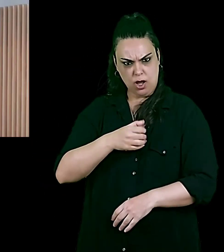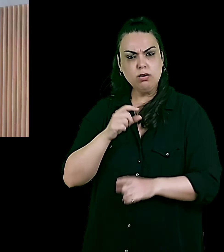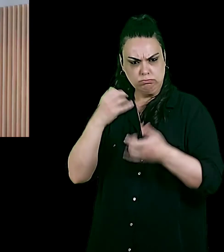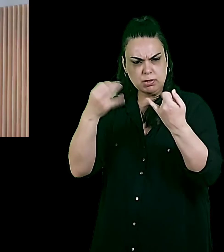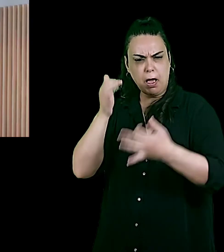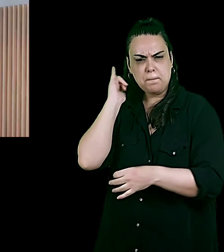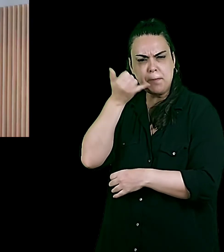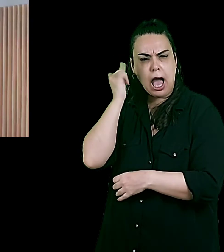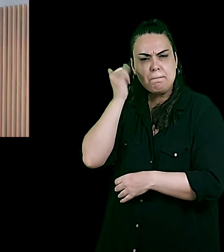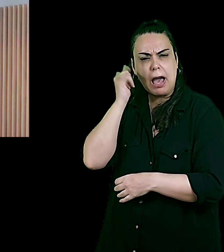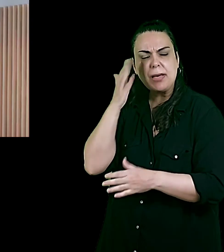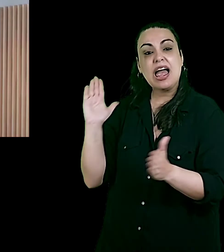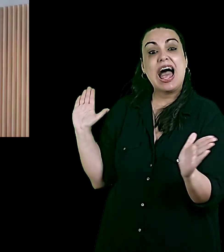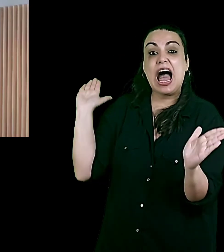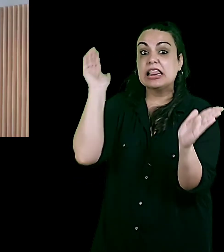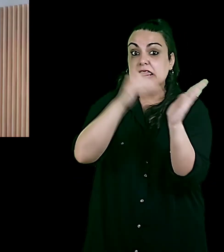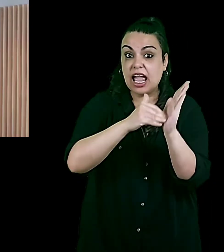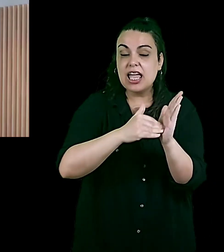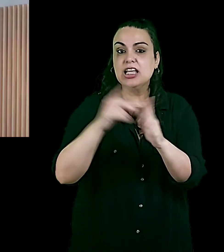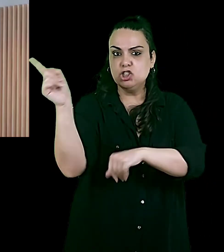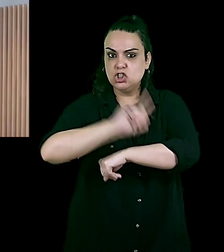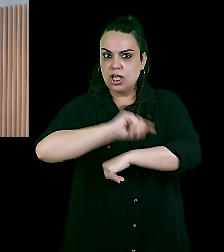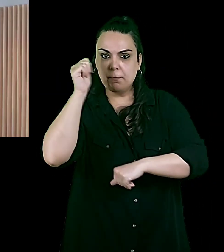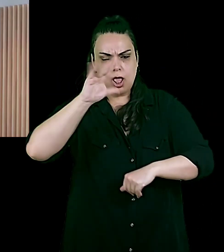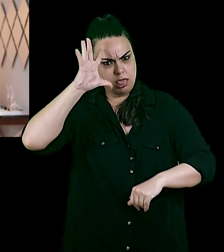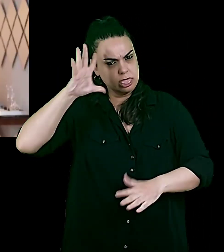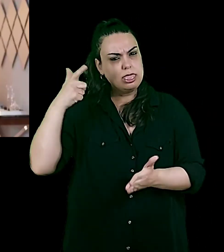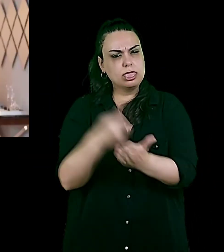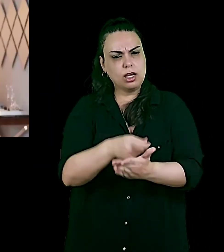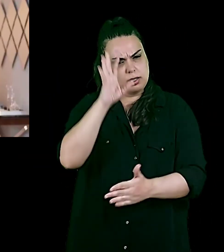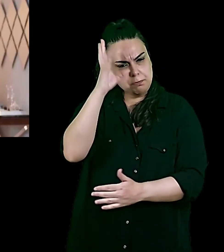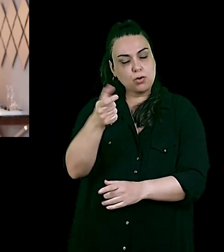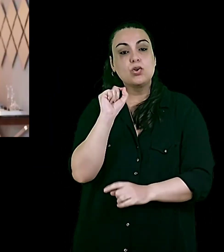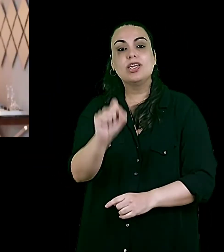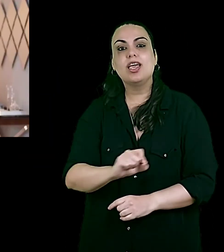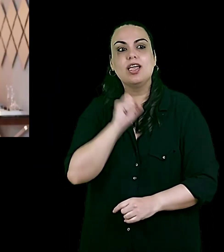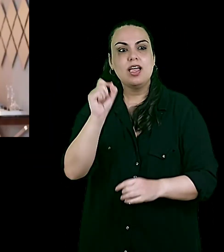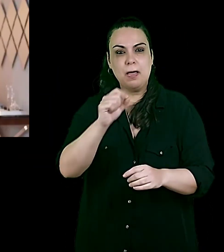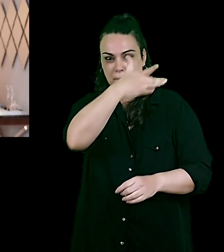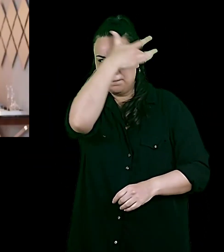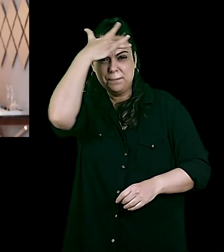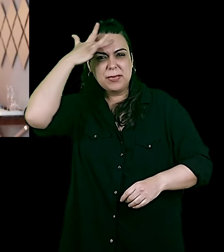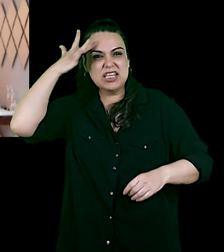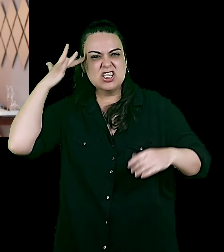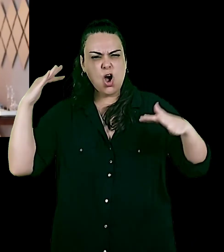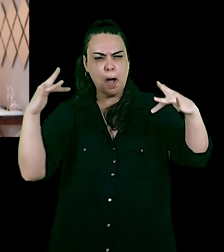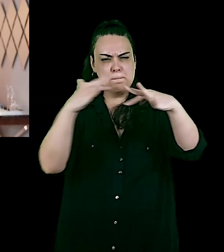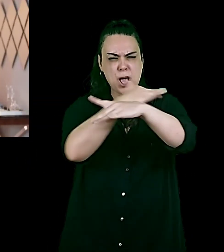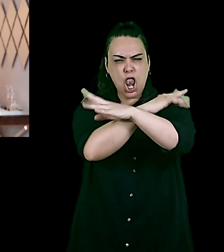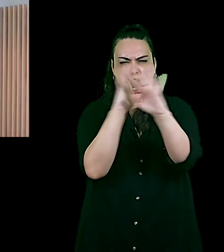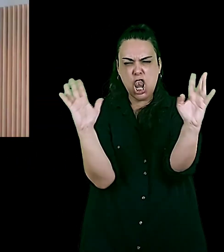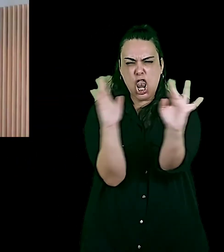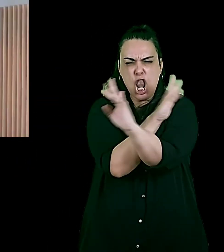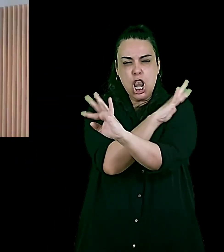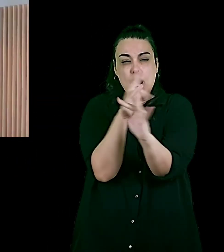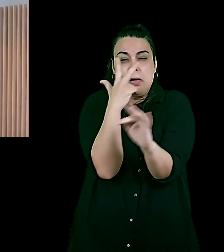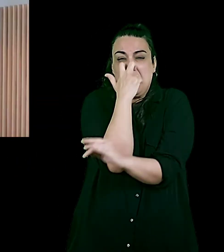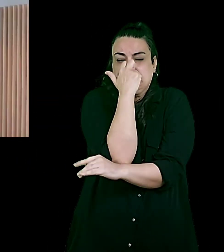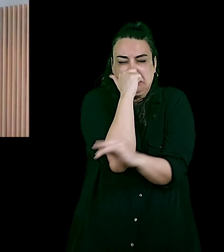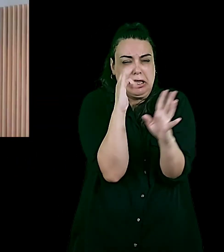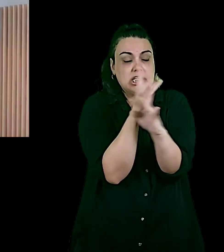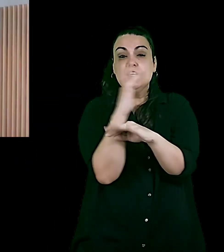João acerca dela, até o dia em que ela decidiu fazer isso, que na verdade aquela multidão de Marcos 5